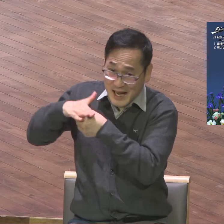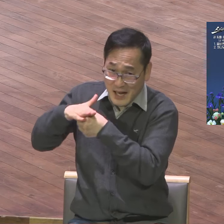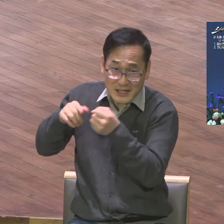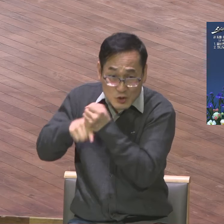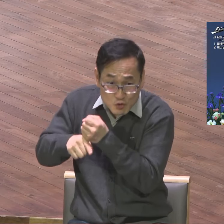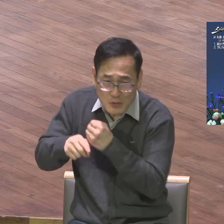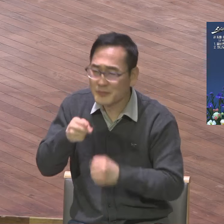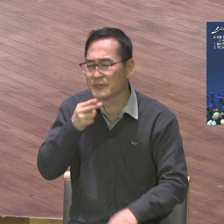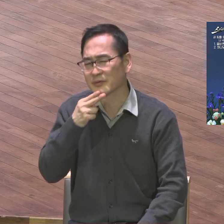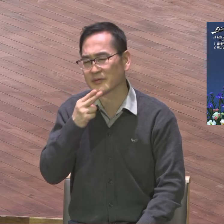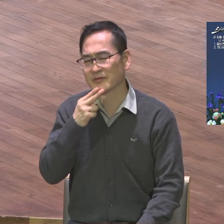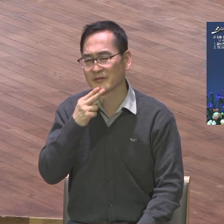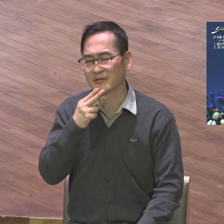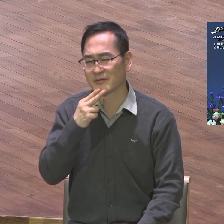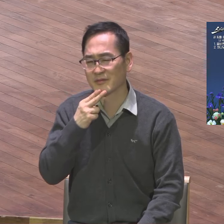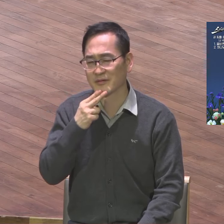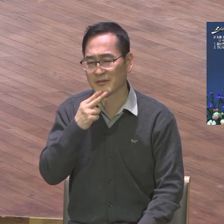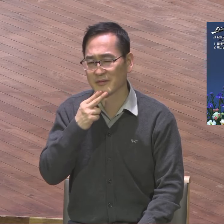없어요.